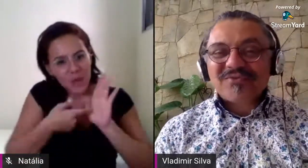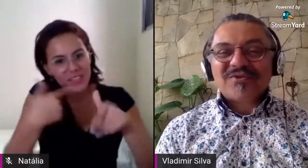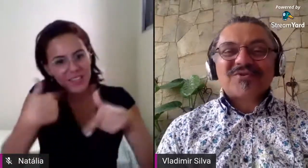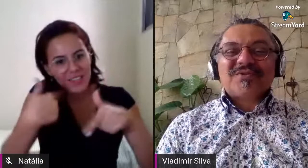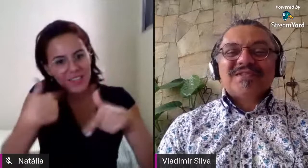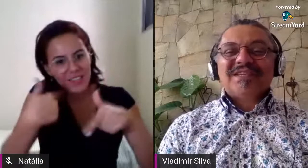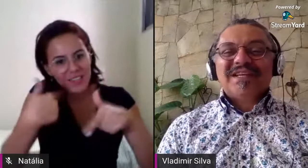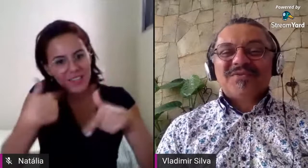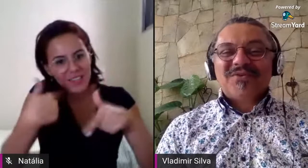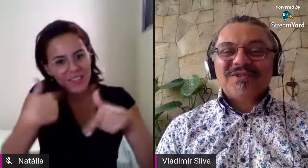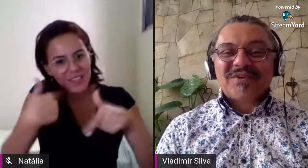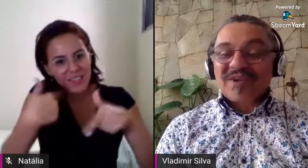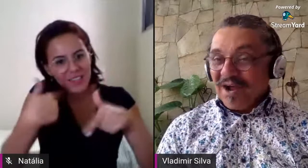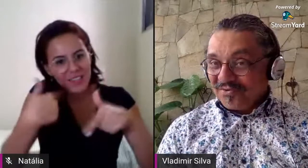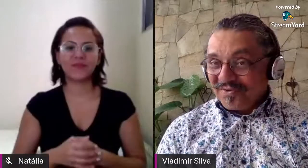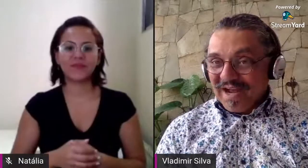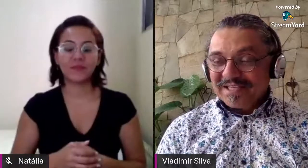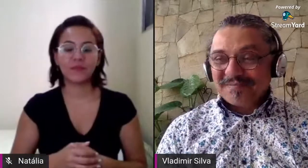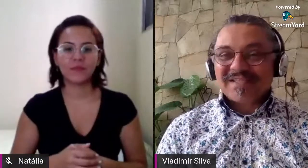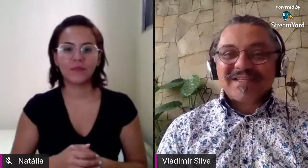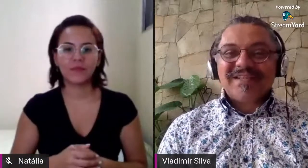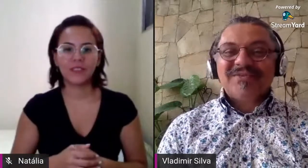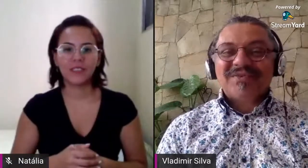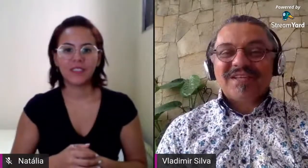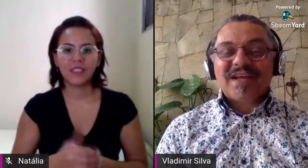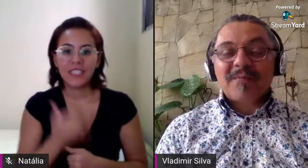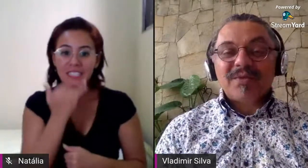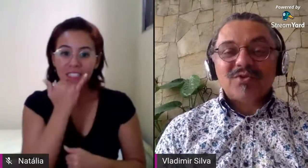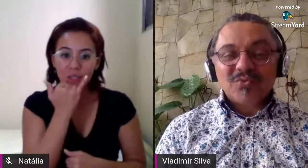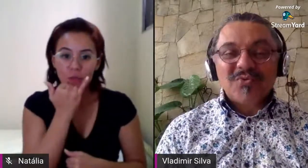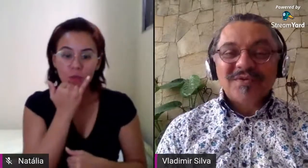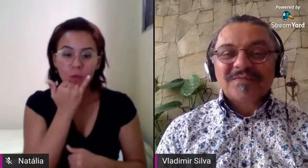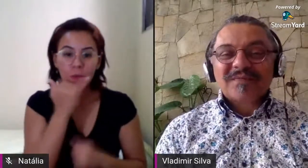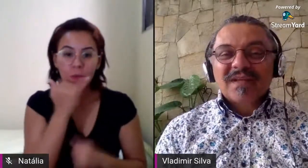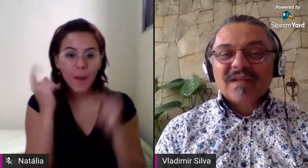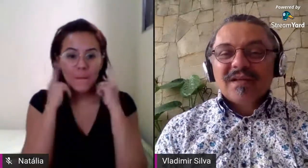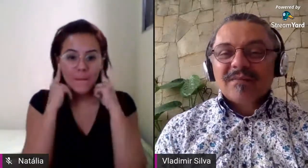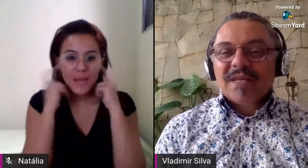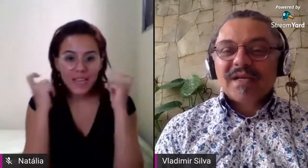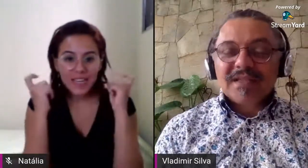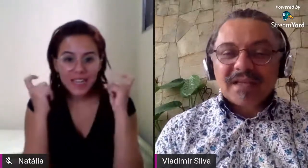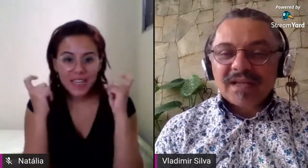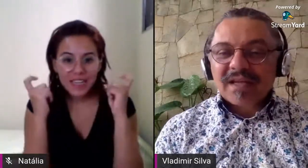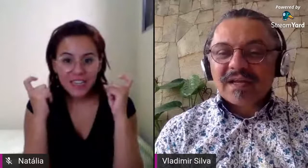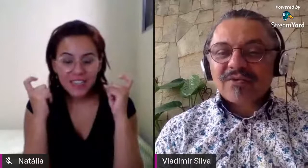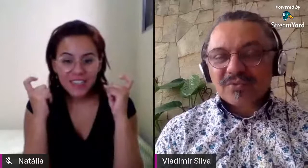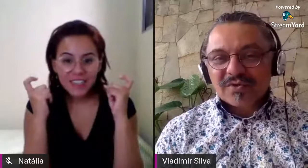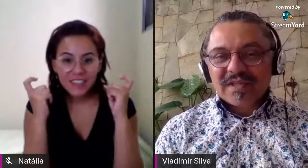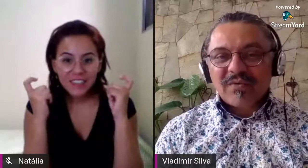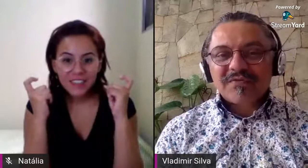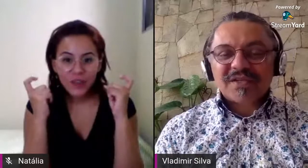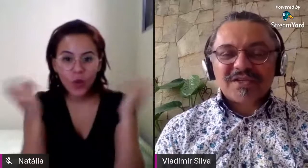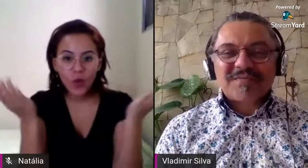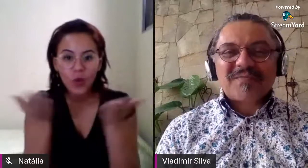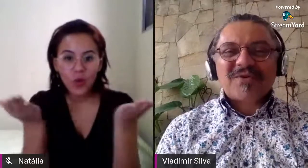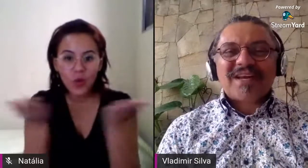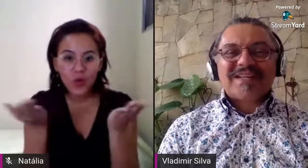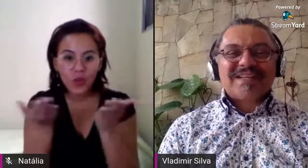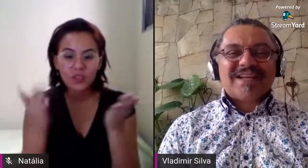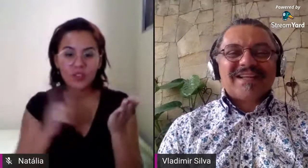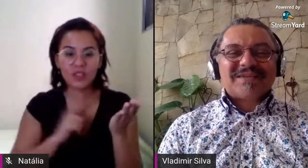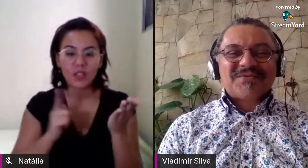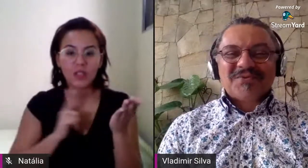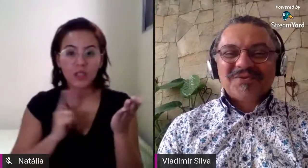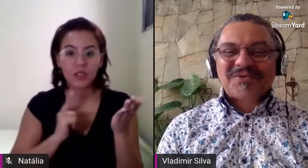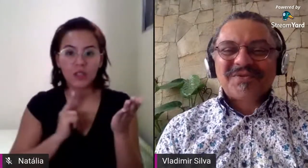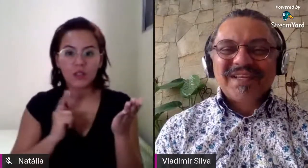aqui integram o nosso cotidiano hoje, é o carro do gás passando e Capitu, minha linda cadela que eu trouxe da UFCG para